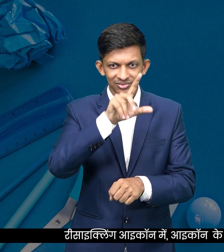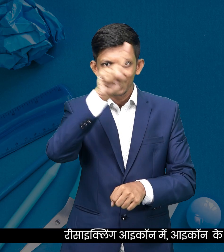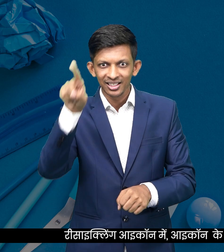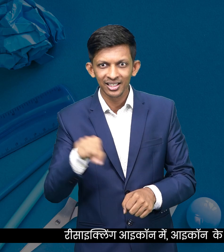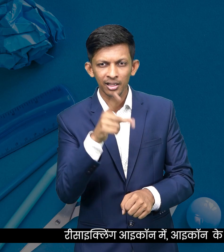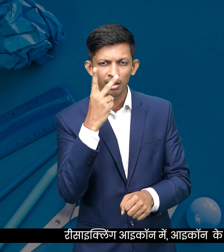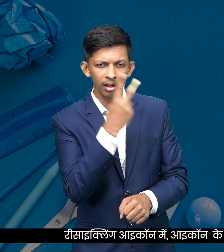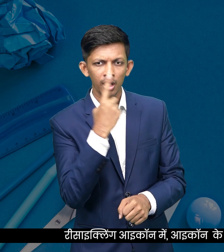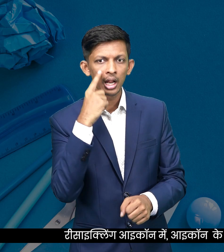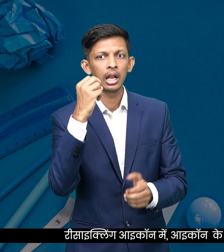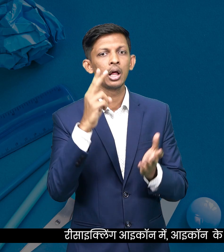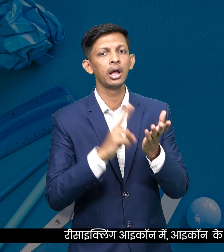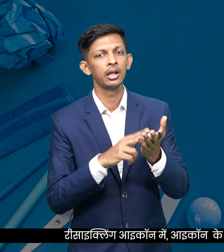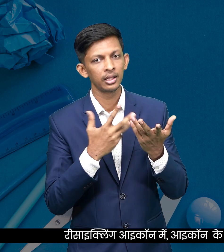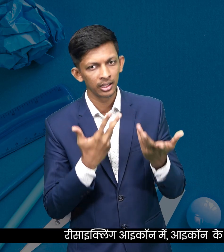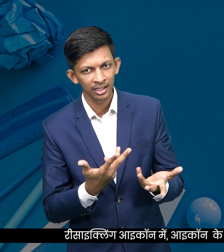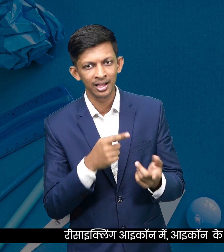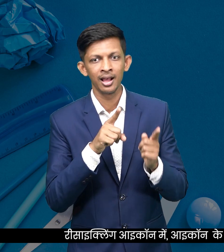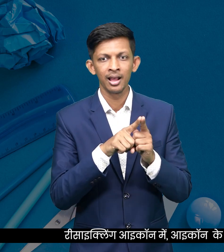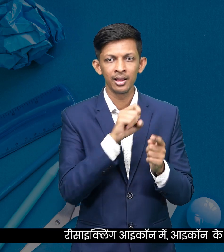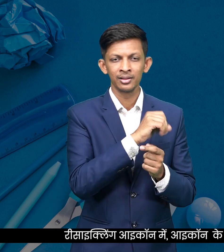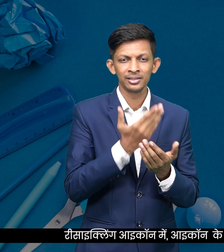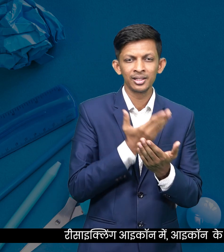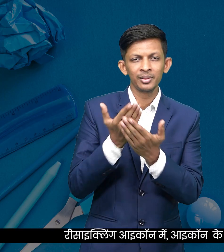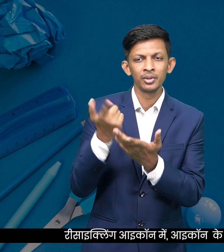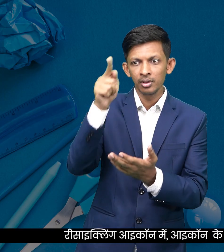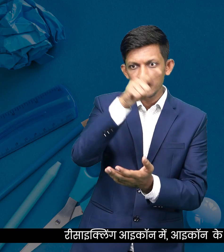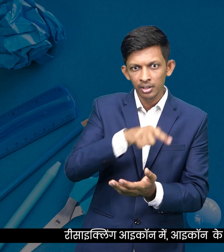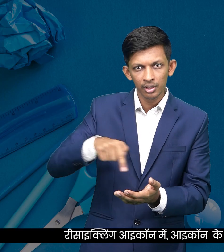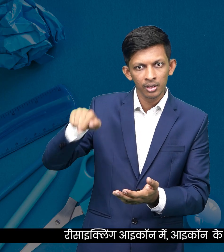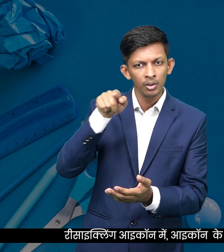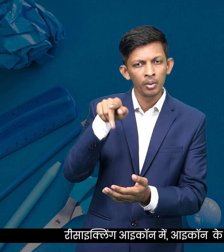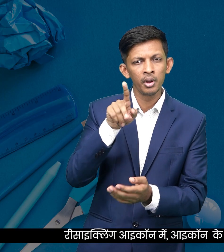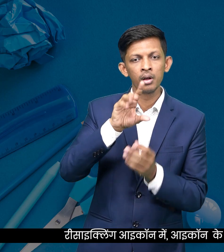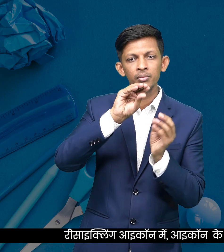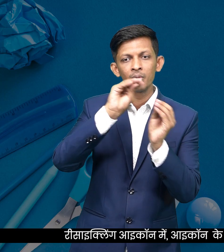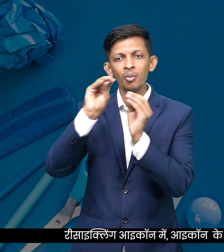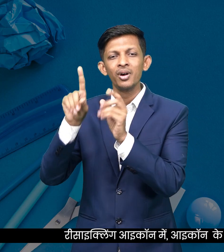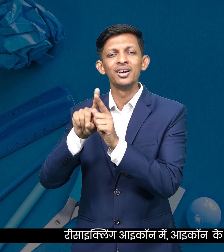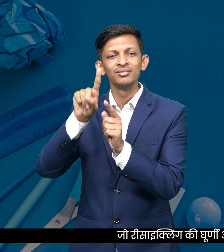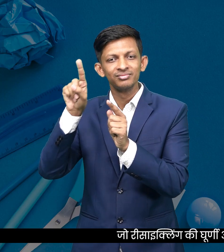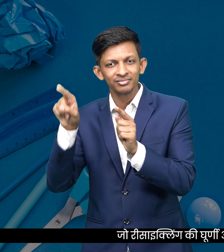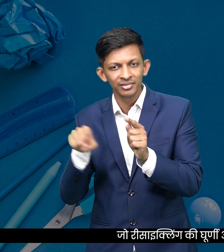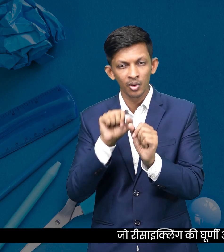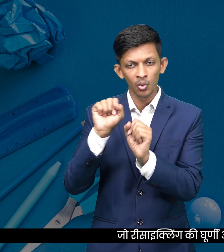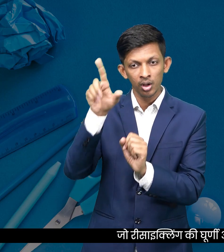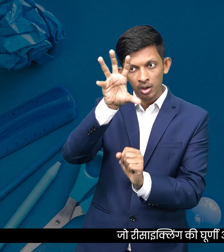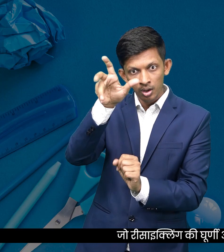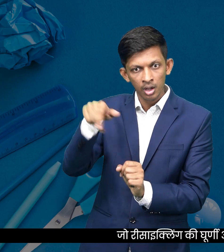रिसाइक्लिंग आइकॉन में आइकॉन के तीर गोलाकार रूप से चलते दिखाई देते हैं, जो रिसाइक्लिंग की